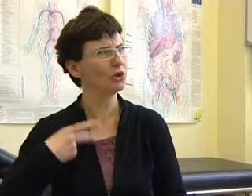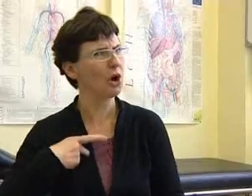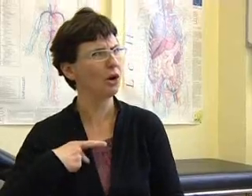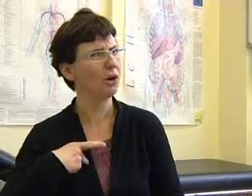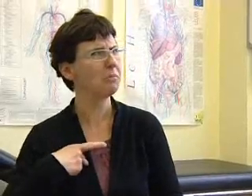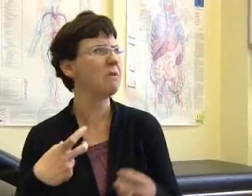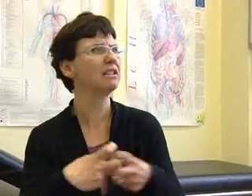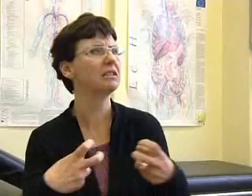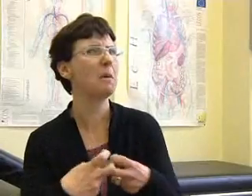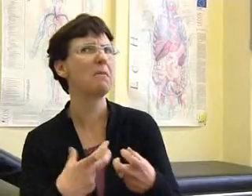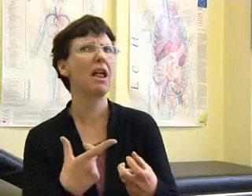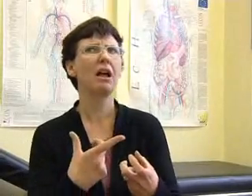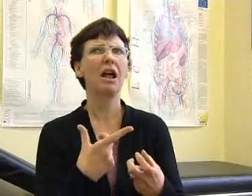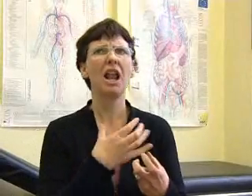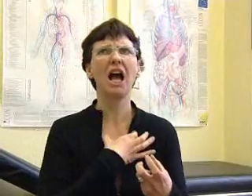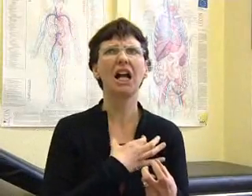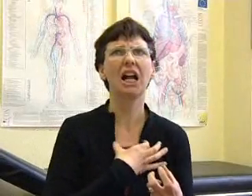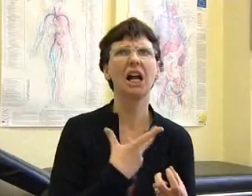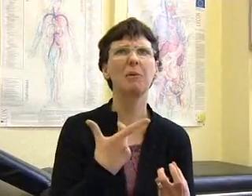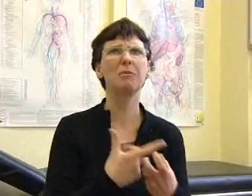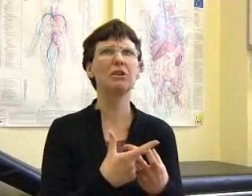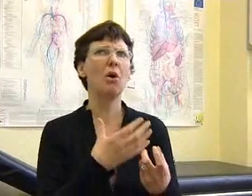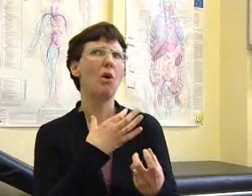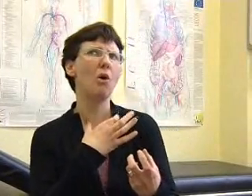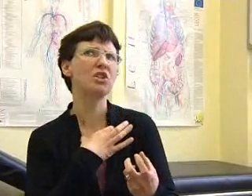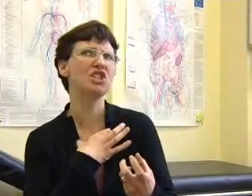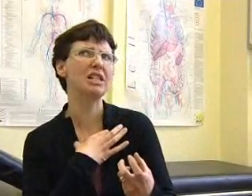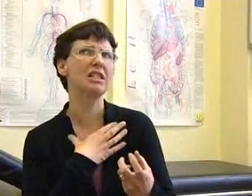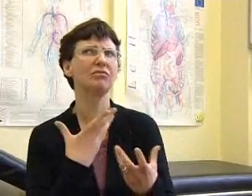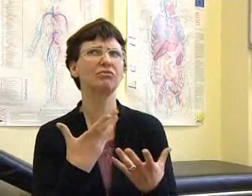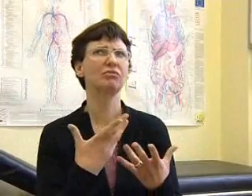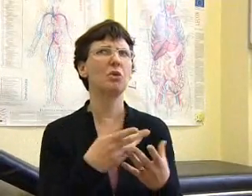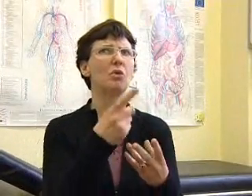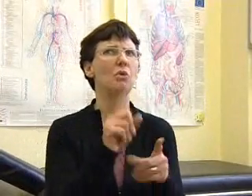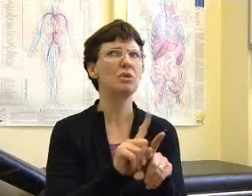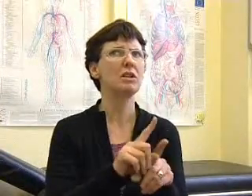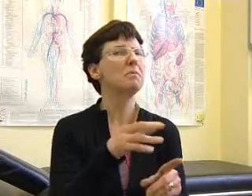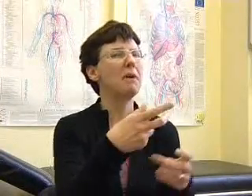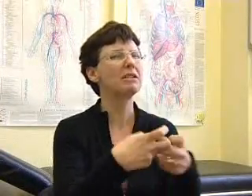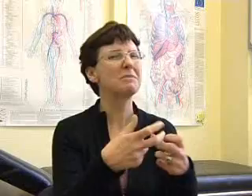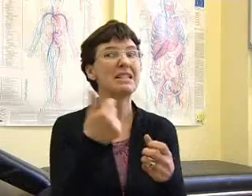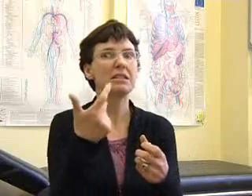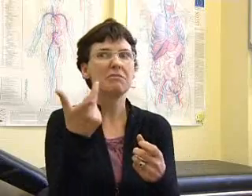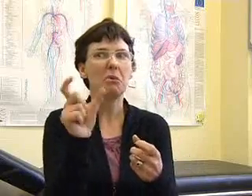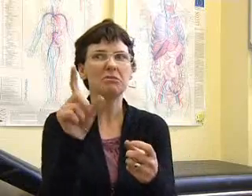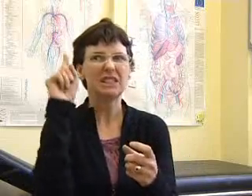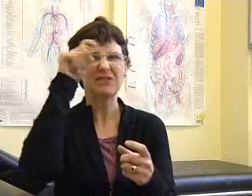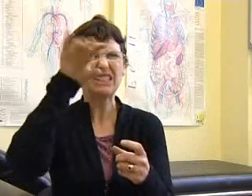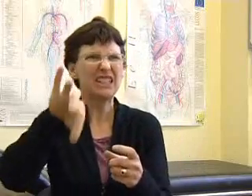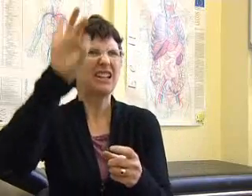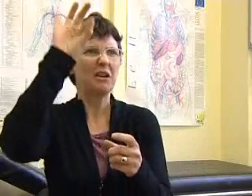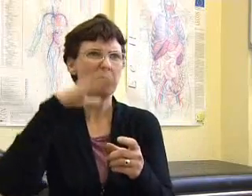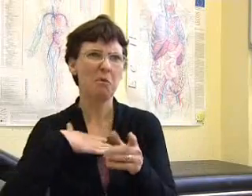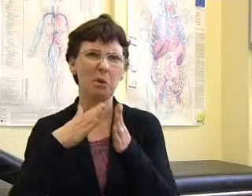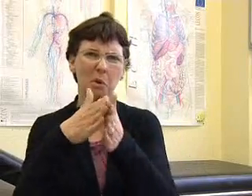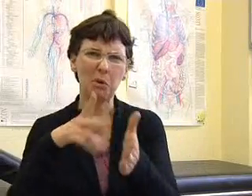Avant, quand j'allais voir le médecin, par exemple, quand j'étais grippée ou quand j'avais une angine, ou